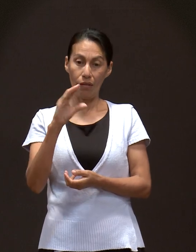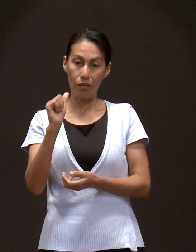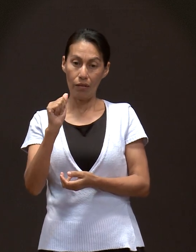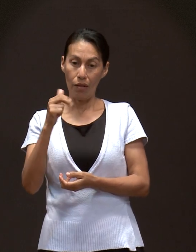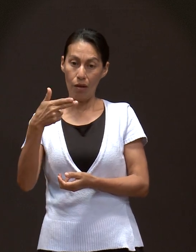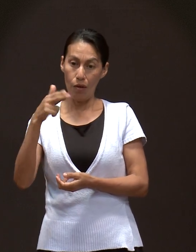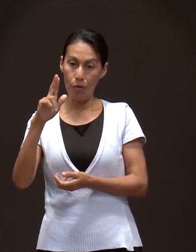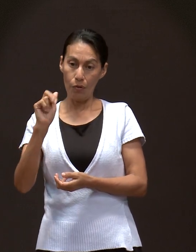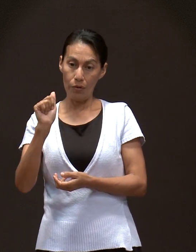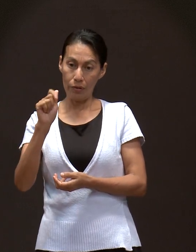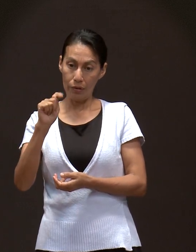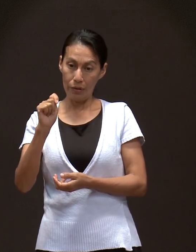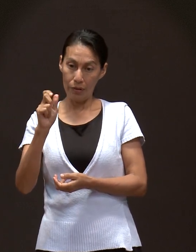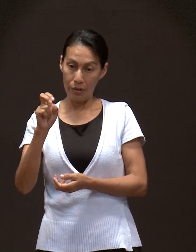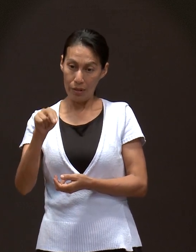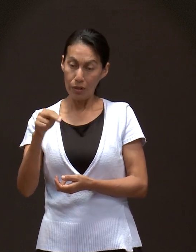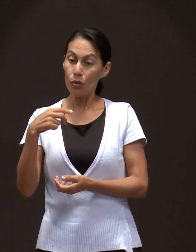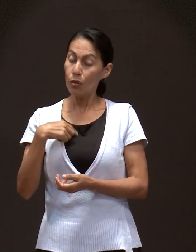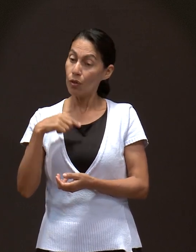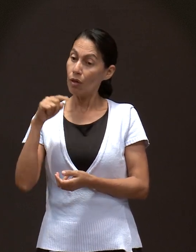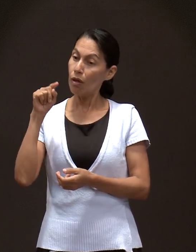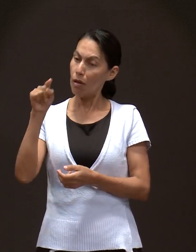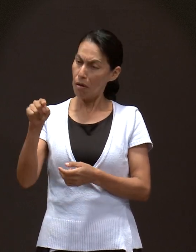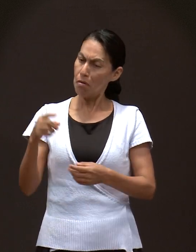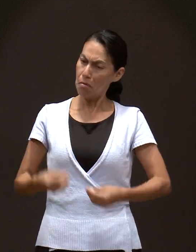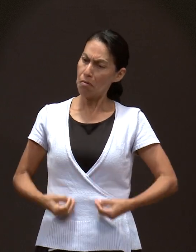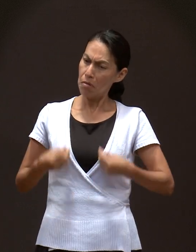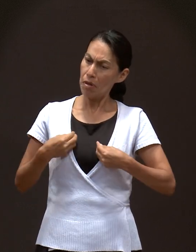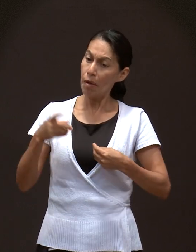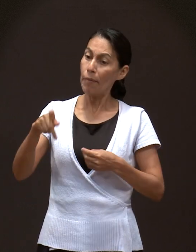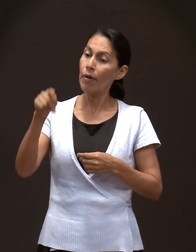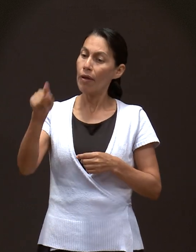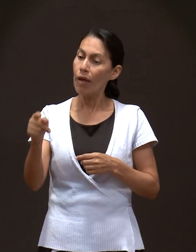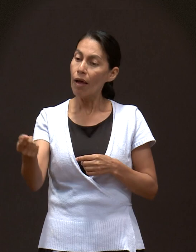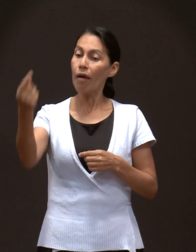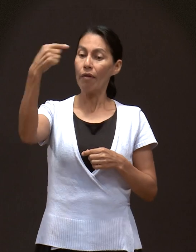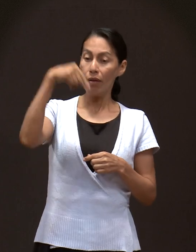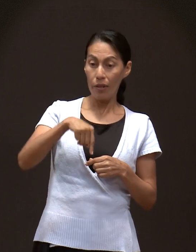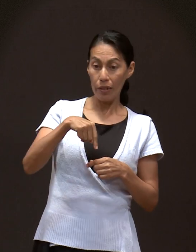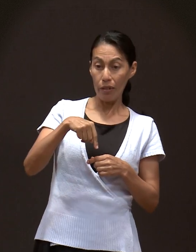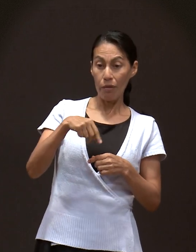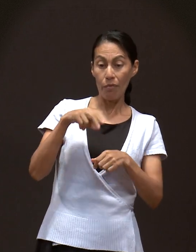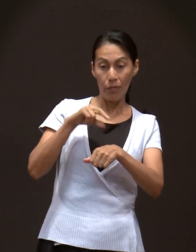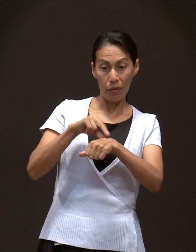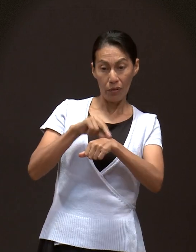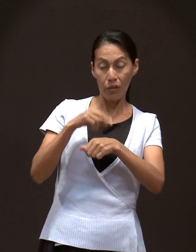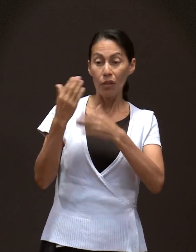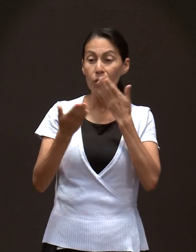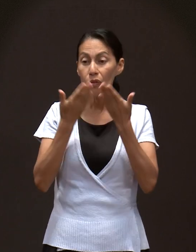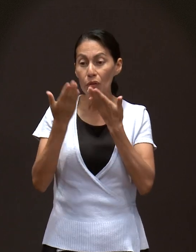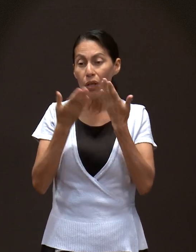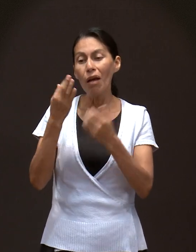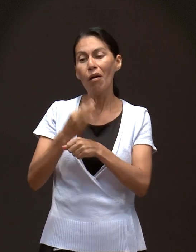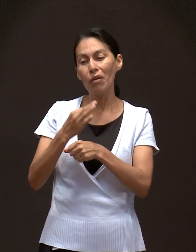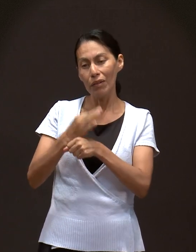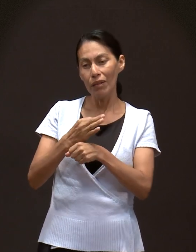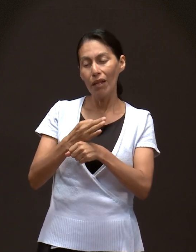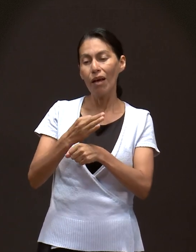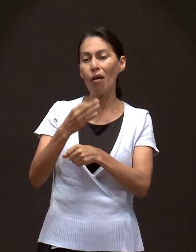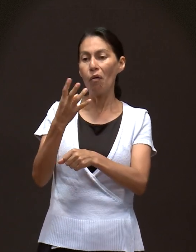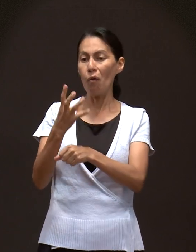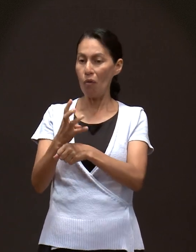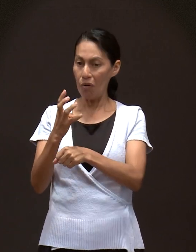Cacahuatán. Desde allá me vine a la Universidad de Montemorelos para estudiar medicina. Estudio medicina. Ya voy en mi cuarto año de medicina.